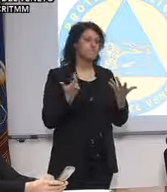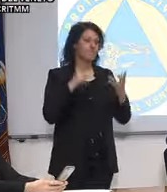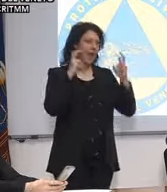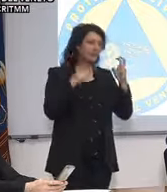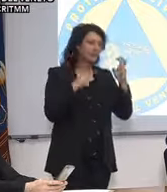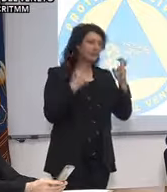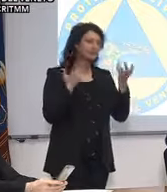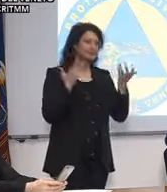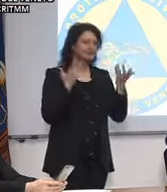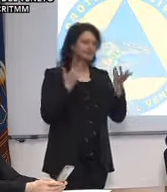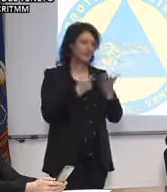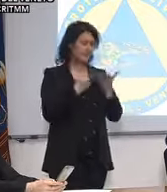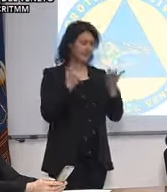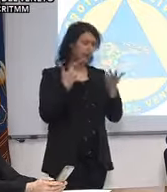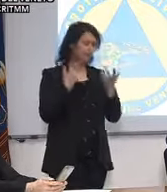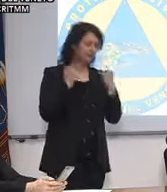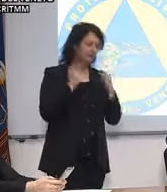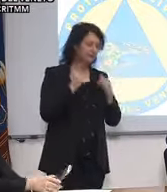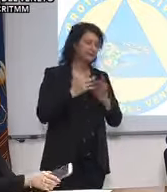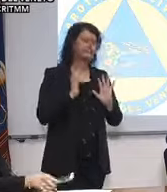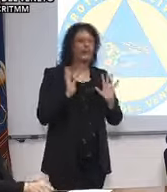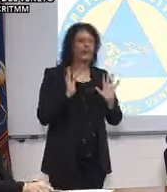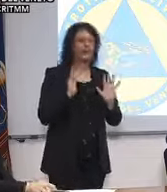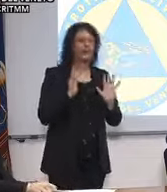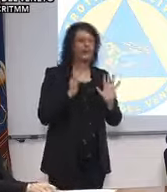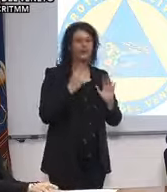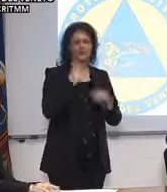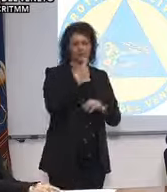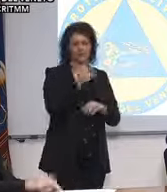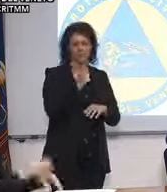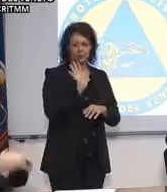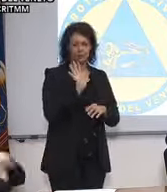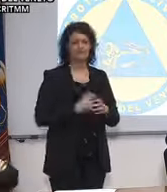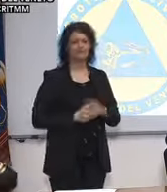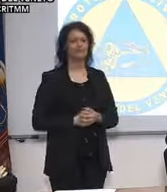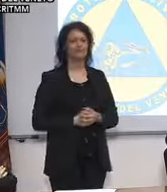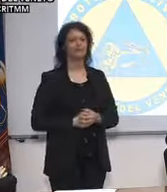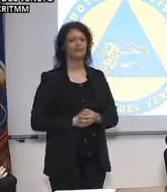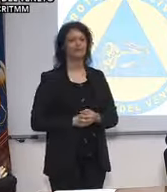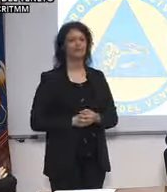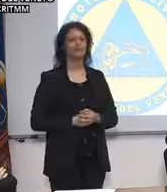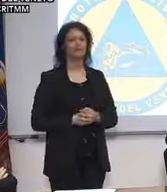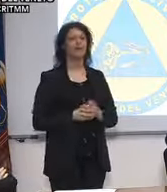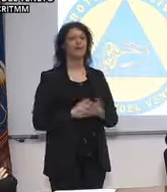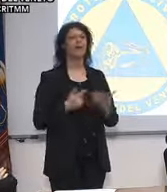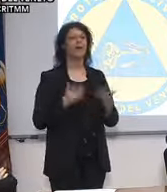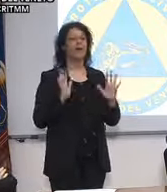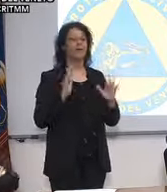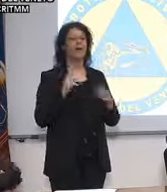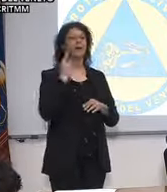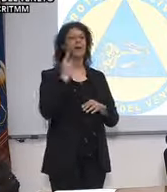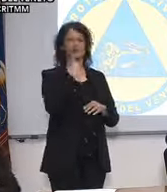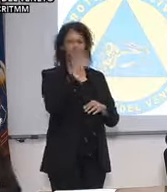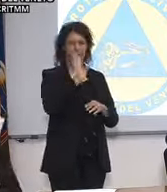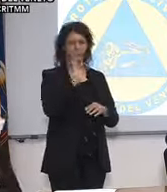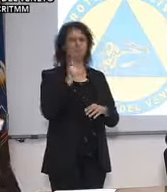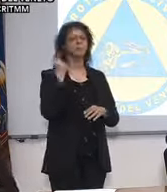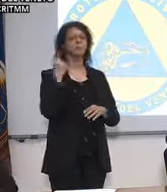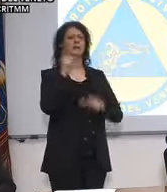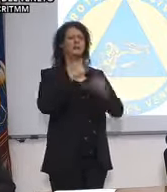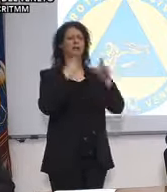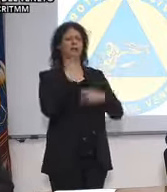Poi devo anche dire che non ne ho mai parlato, io non, perché c'è gente che mi scrive perché tu stai bene a casa e i tuoi cavalli non sono, il cavallo non sono più, è